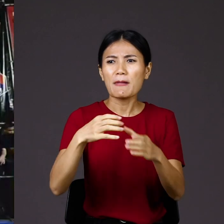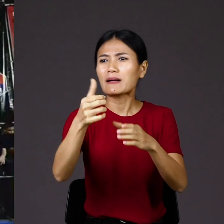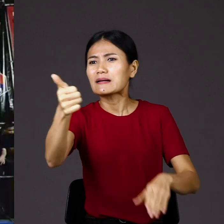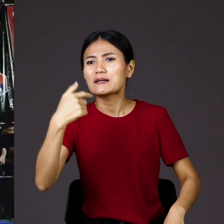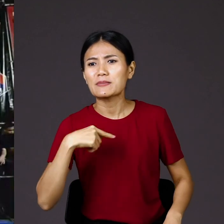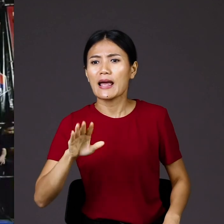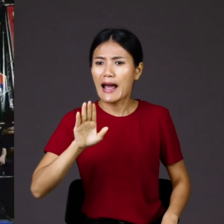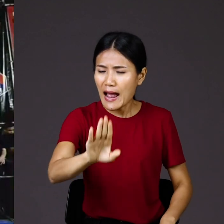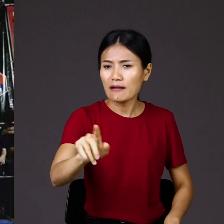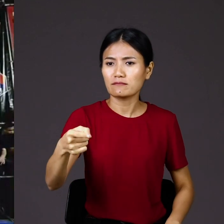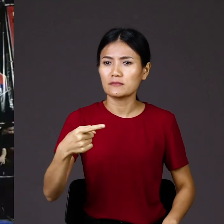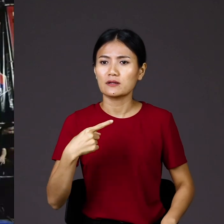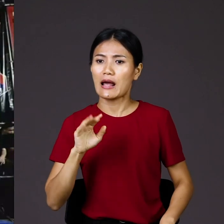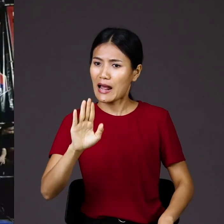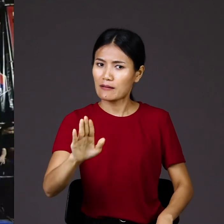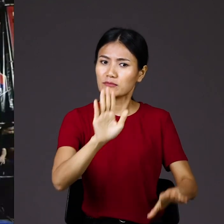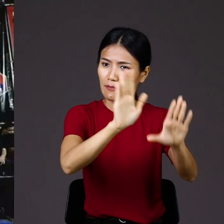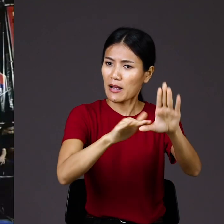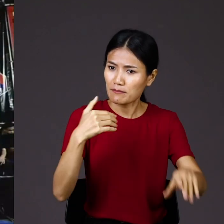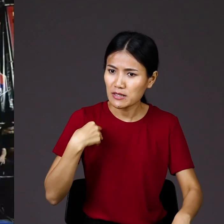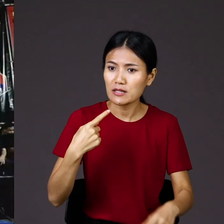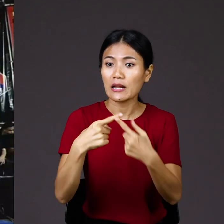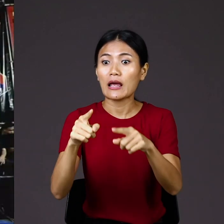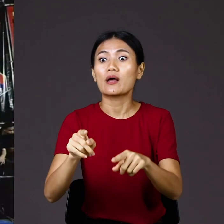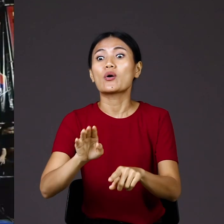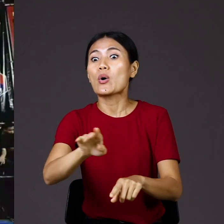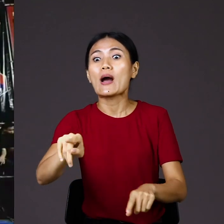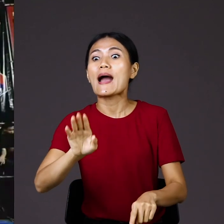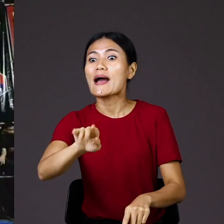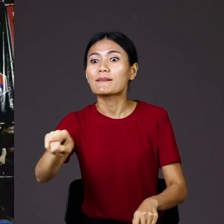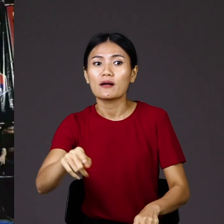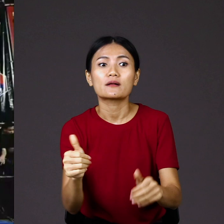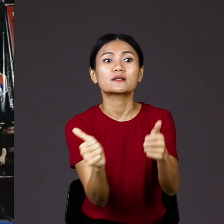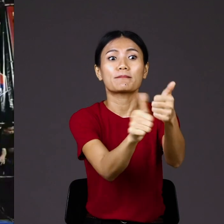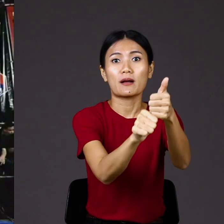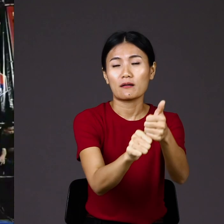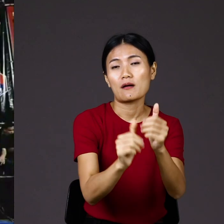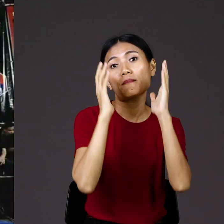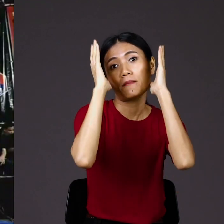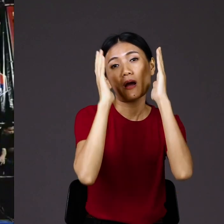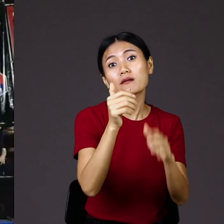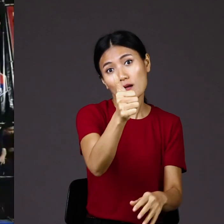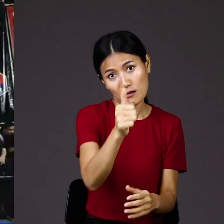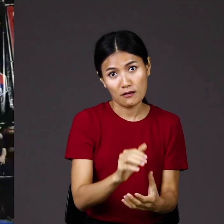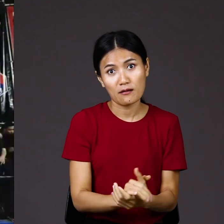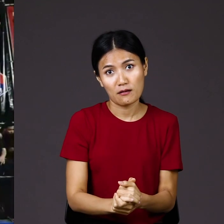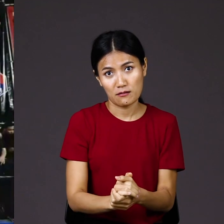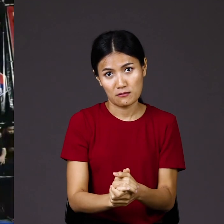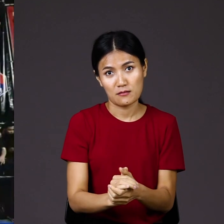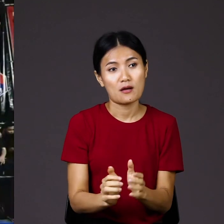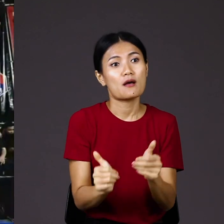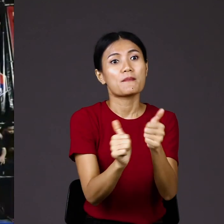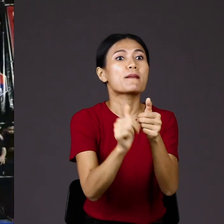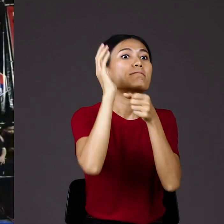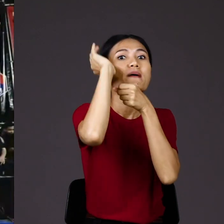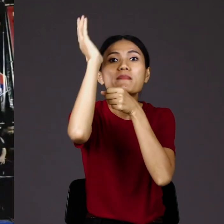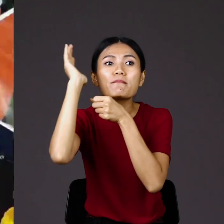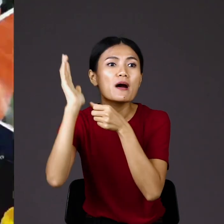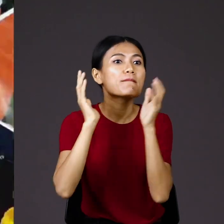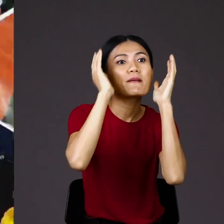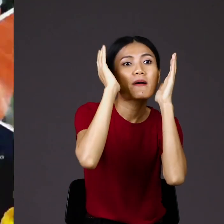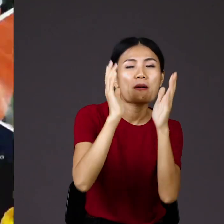าเป็นไม่ได้กกต.ก็คงไม่รับรองไม่จดให้ผมเป็นผู้ช่วยหาเสียงหรอกครับดังนั้นมันเป็นผู้ช่วยหาเสียงได้ไม่เกี่ยวอะ